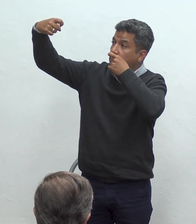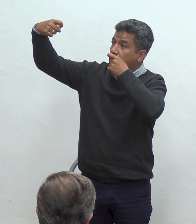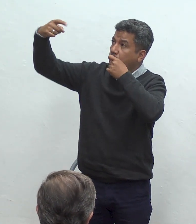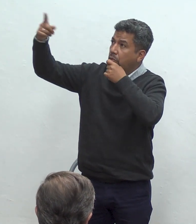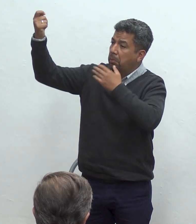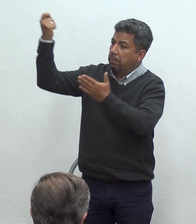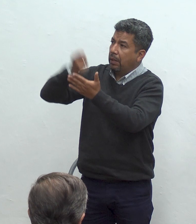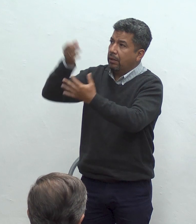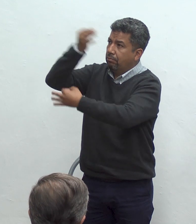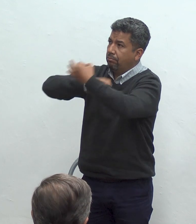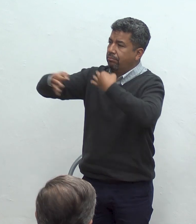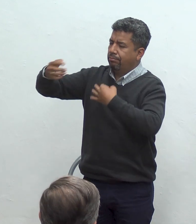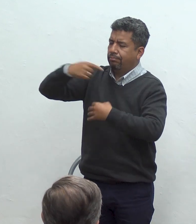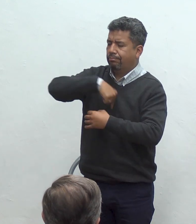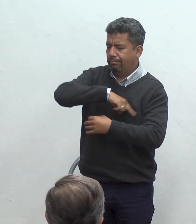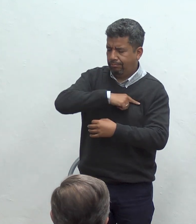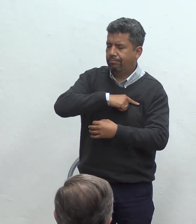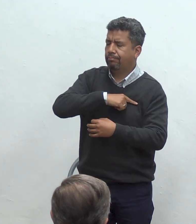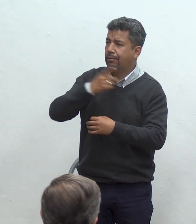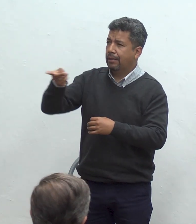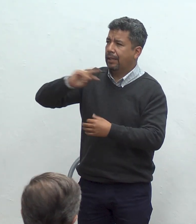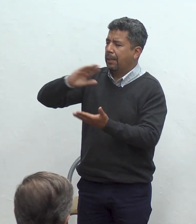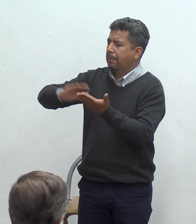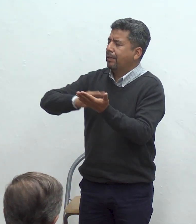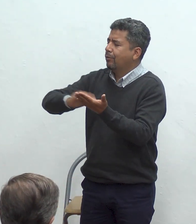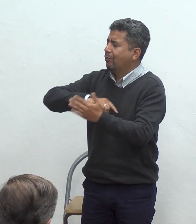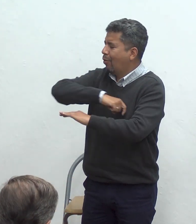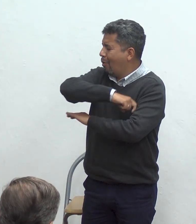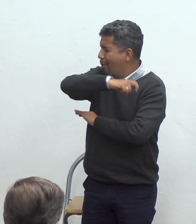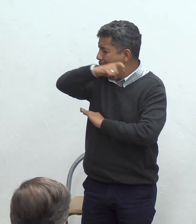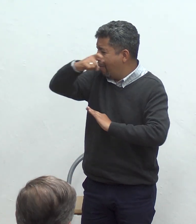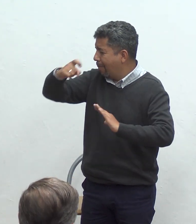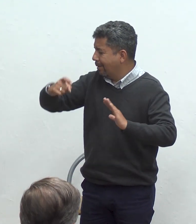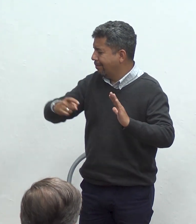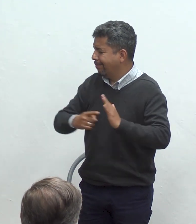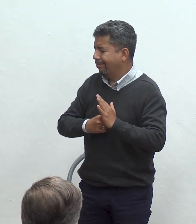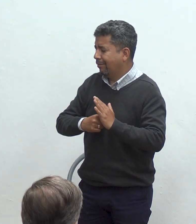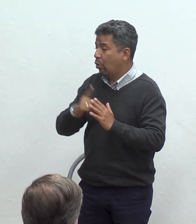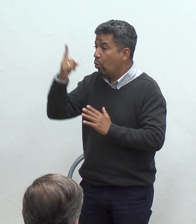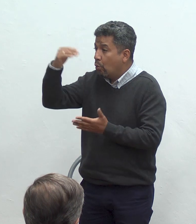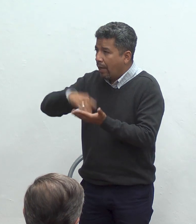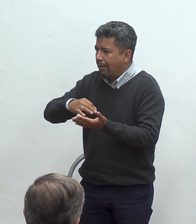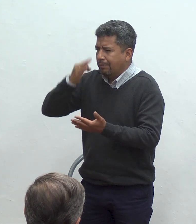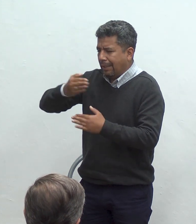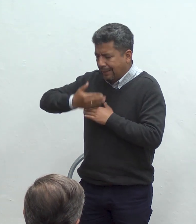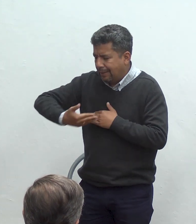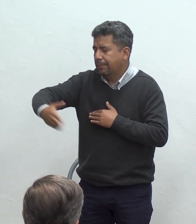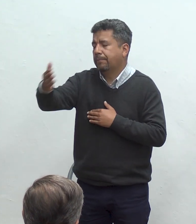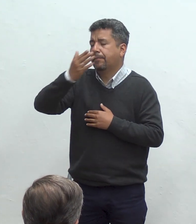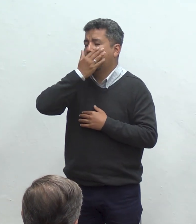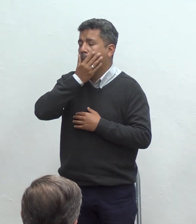tú pagaste por nosotros, Señor. Nos perdonaste absolutamente, una vez y para siempre,